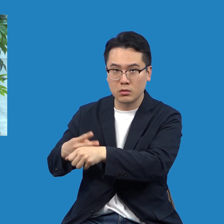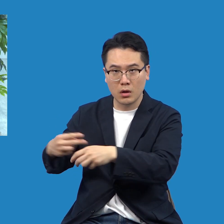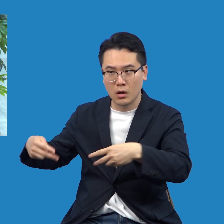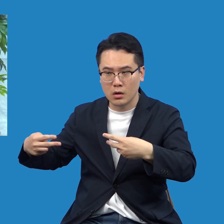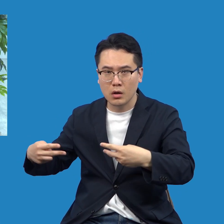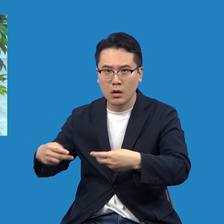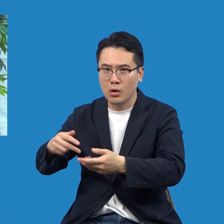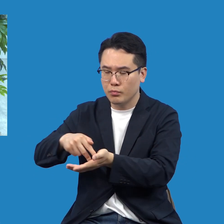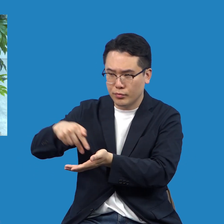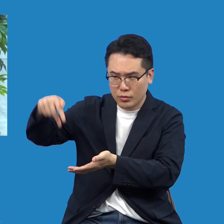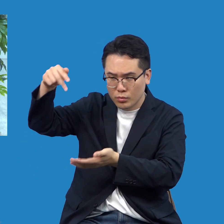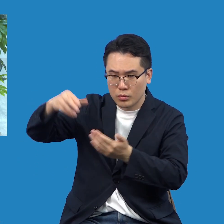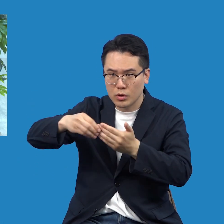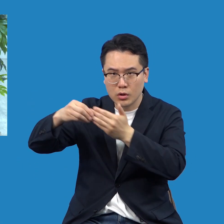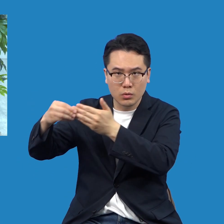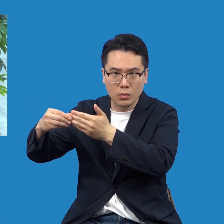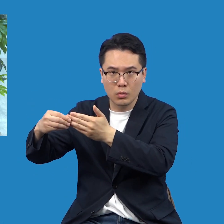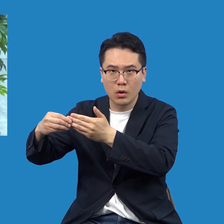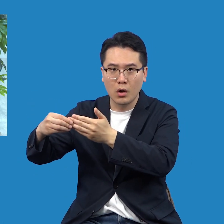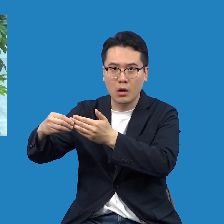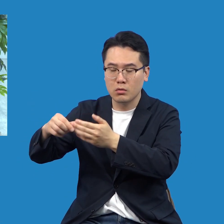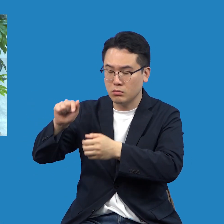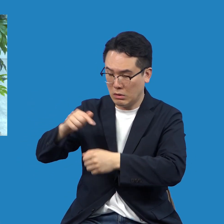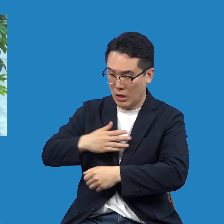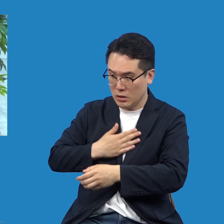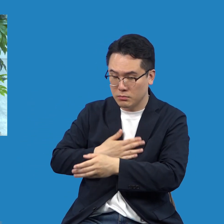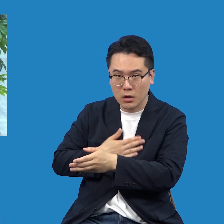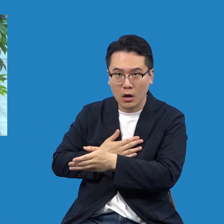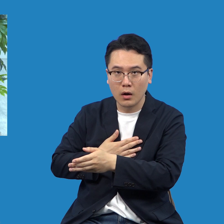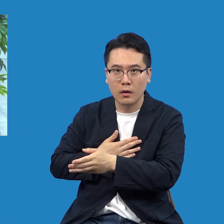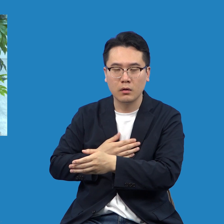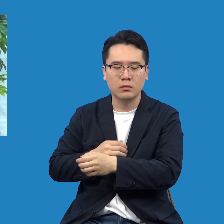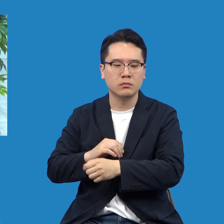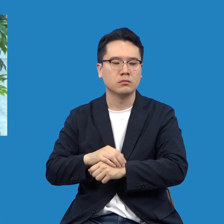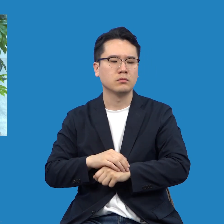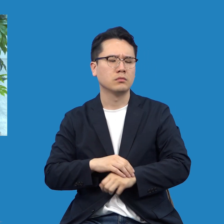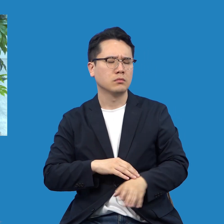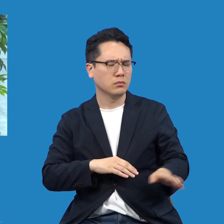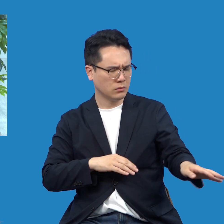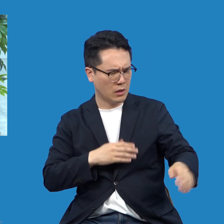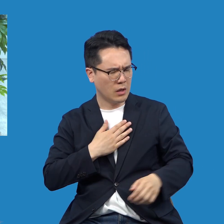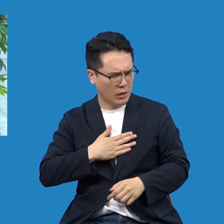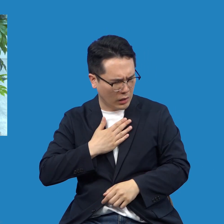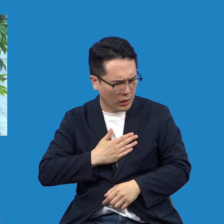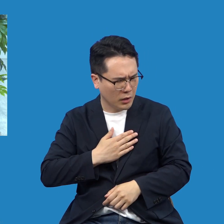아시나이까? 나도 알고 있으니 좀 잠잠하시오.